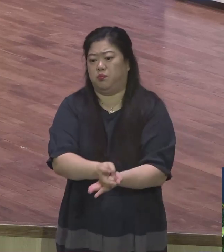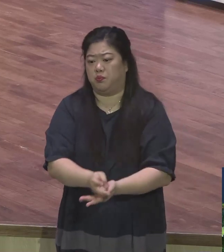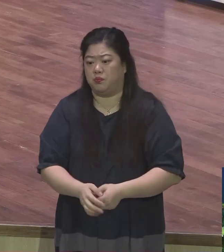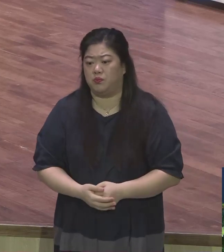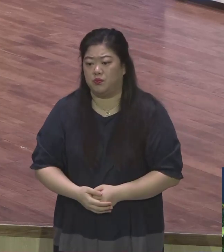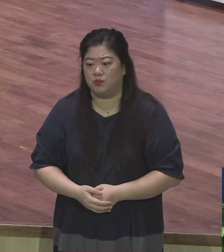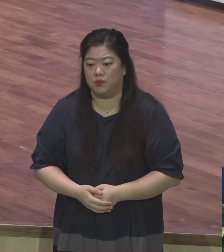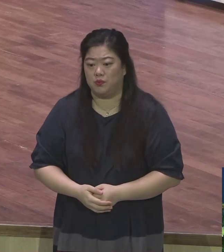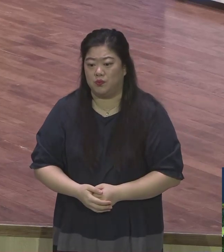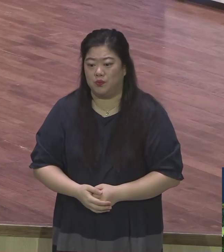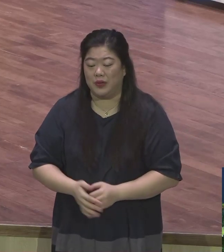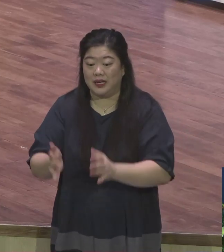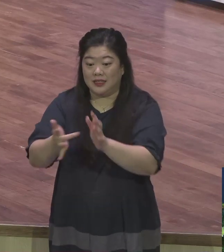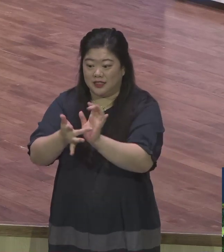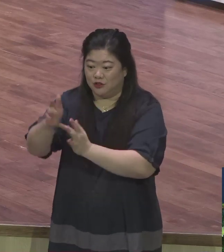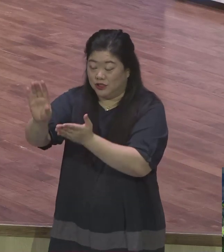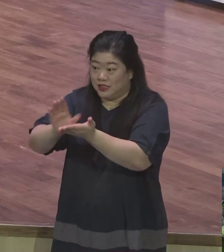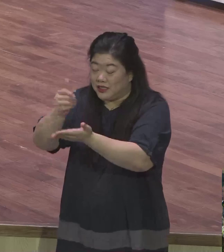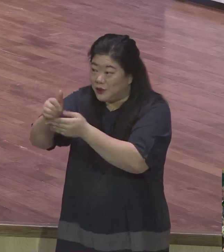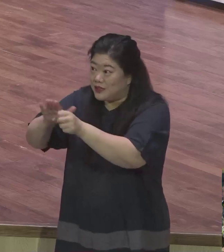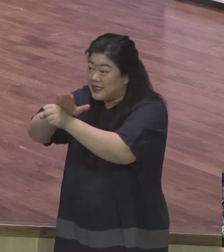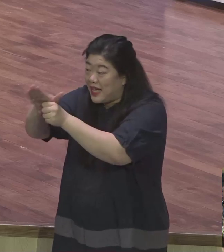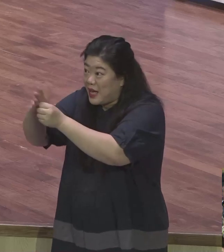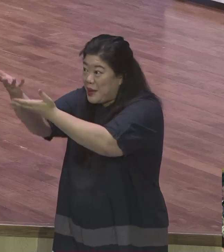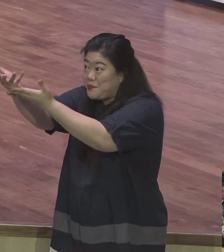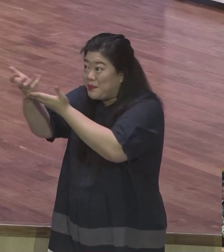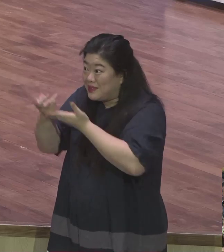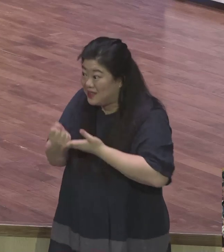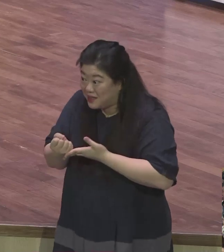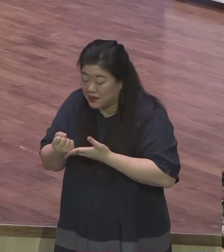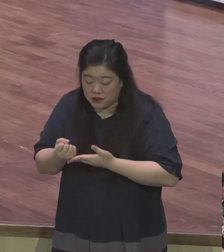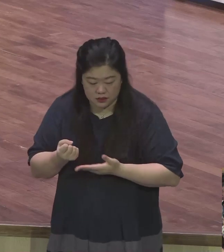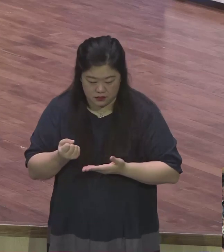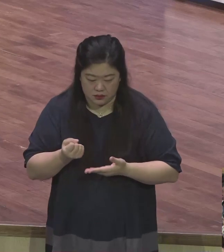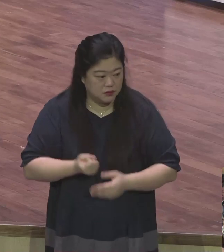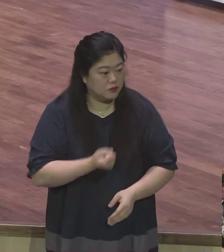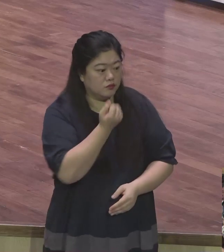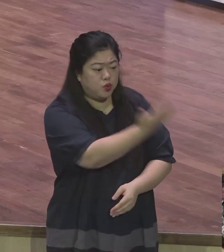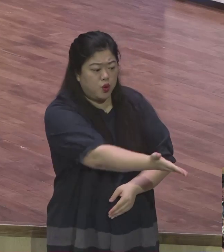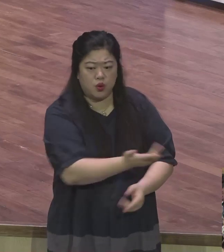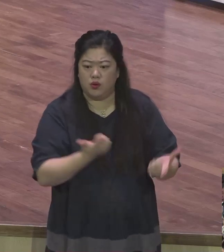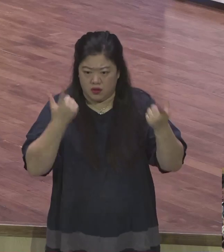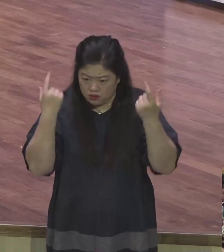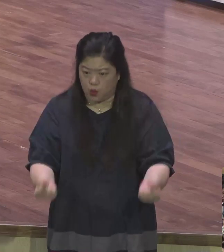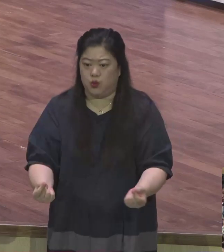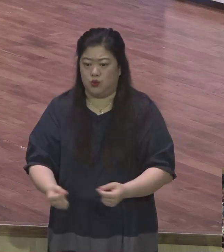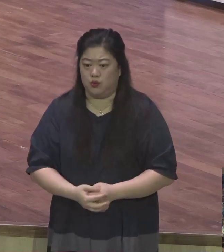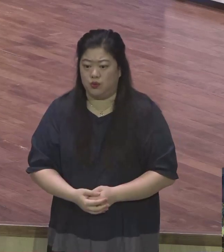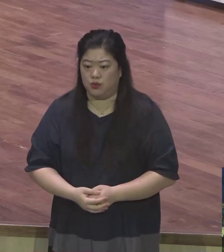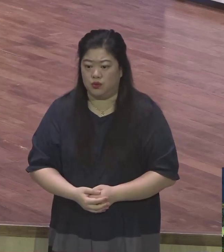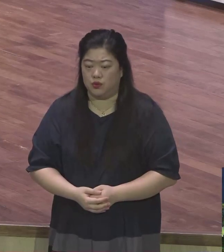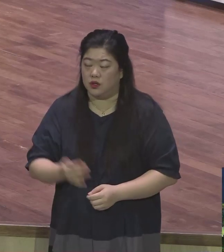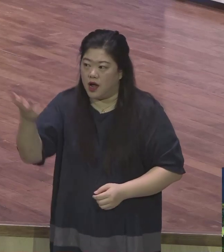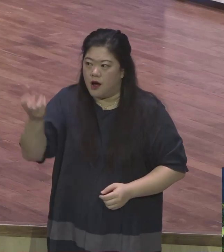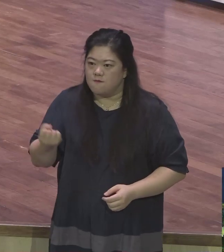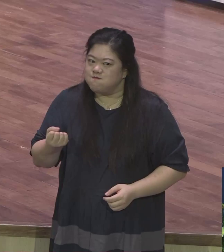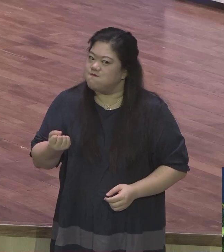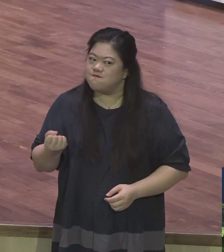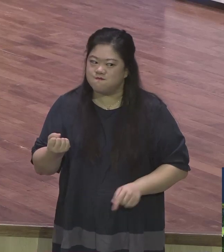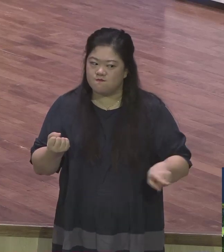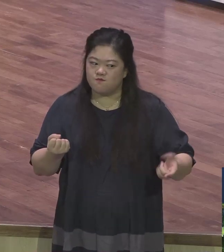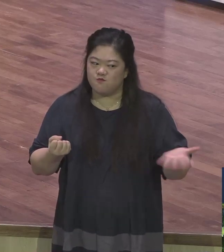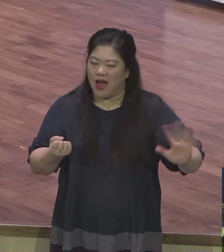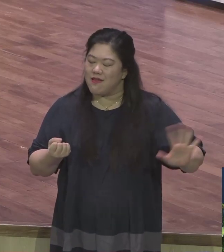거이수를 통한 하나님의 사랑이에요. 하나님의 사랑. 유일하게 하나님